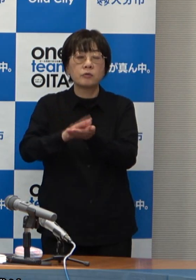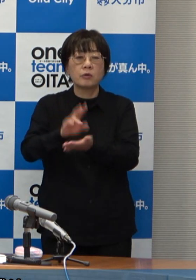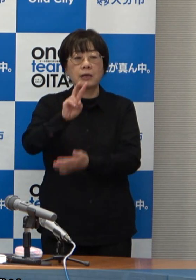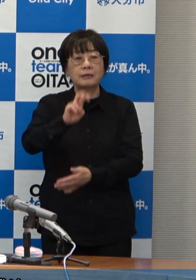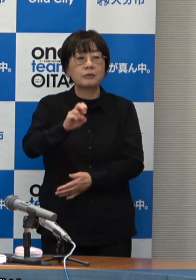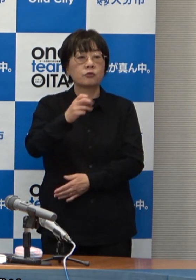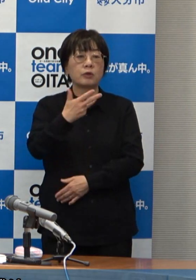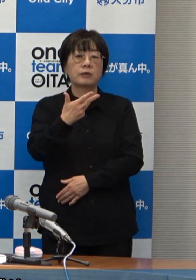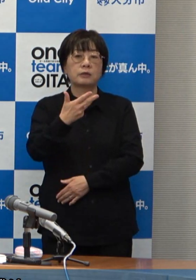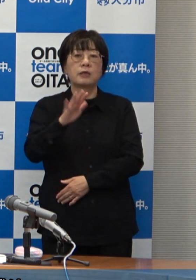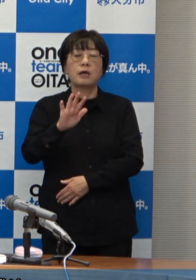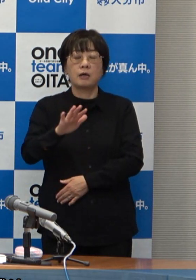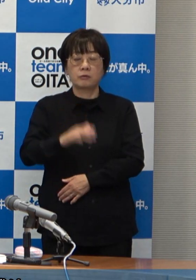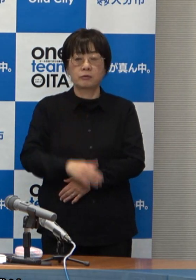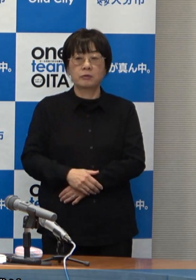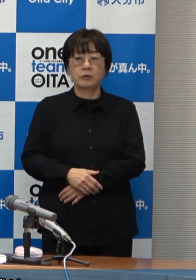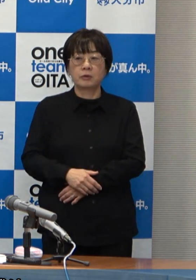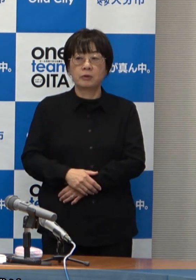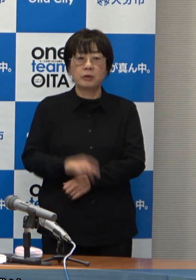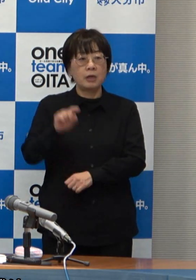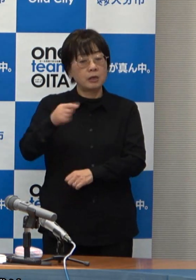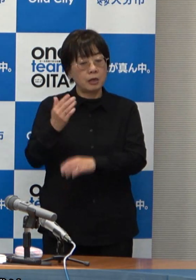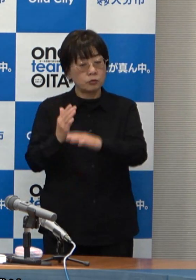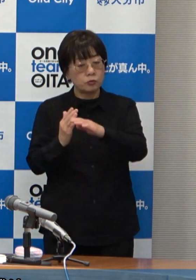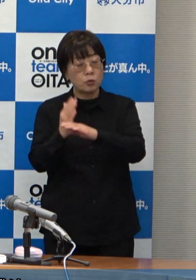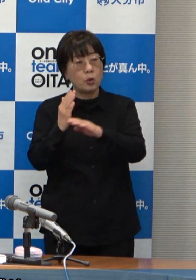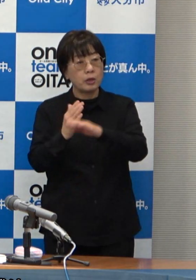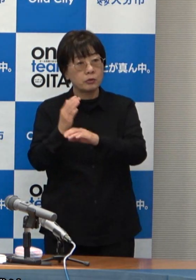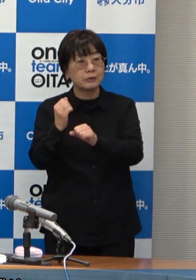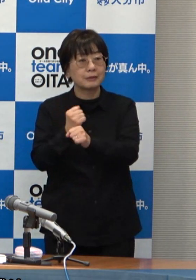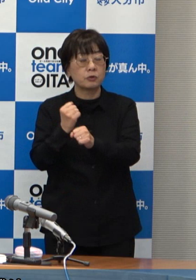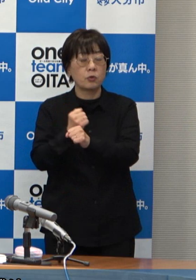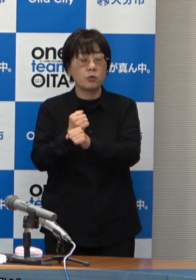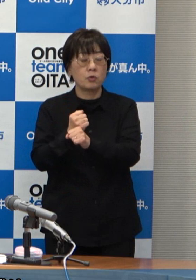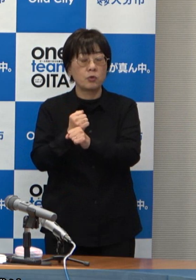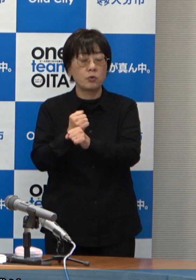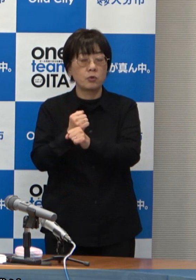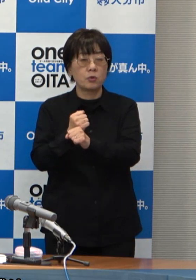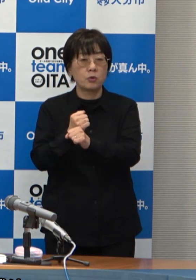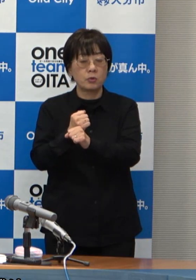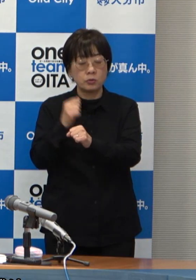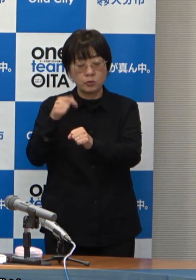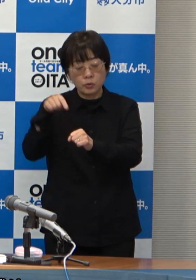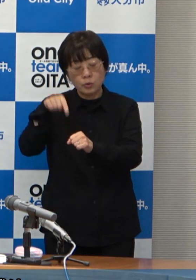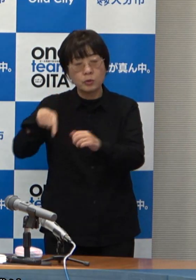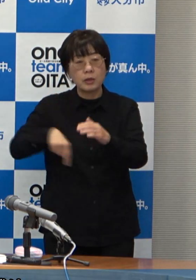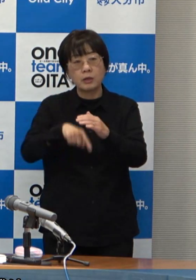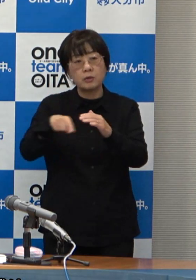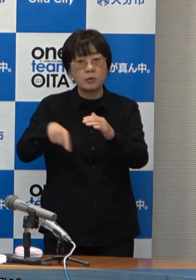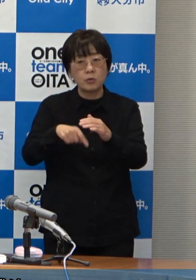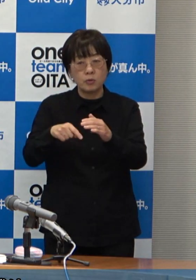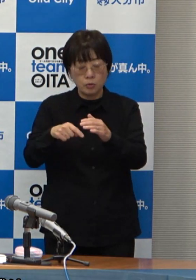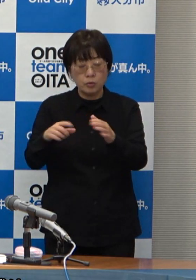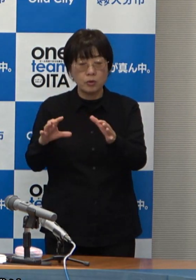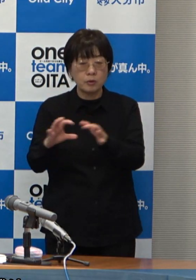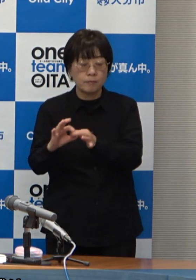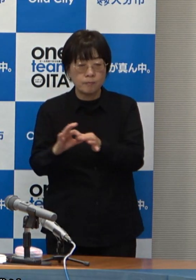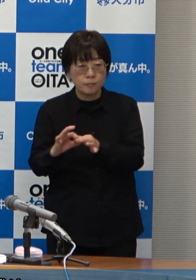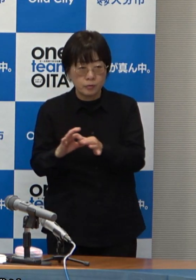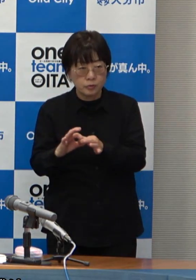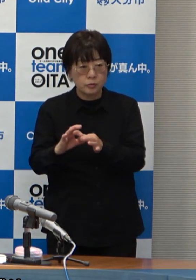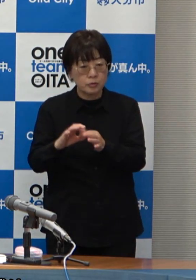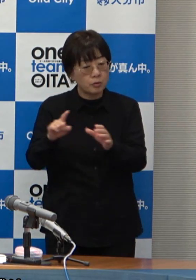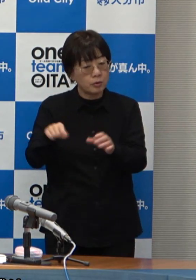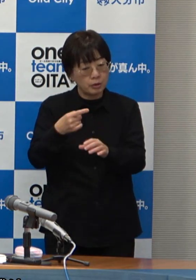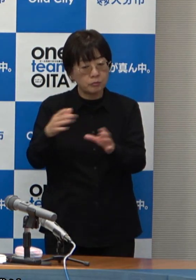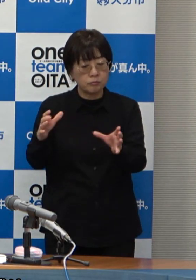政策で100ちょっと超えるような事業になるんですでその内容をこうくっつけていくと大体